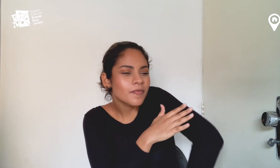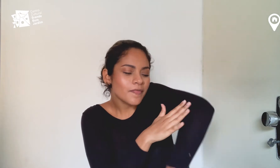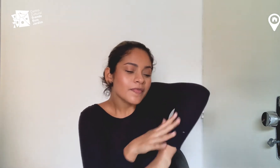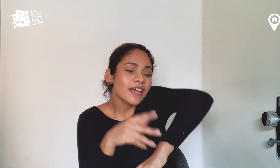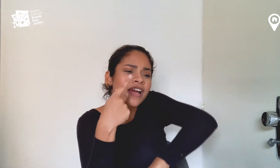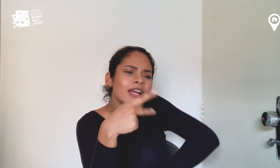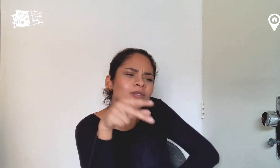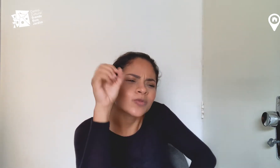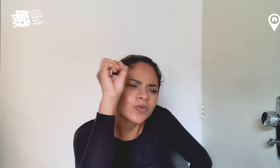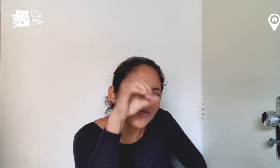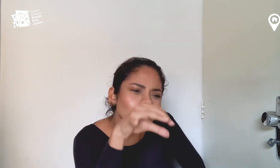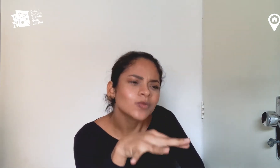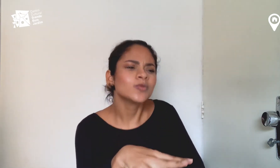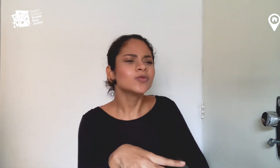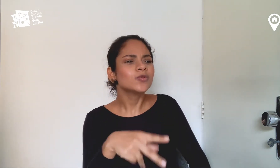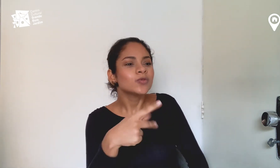tua luz, tua juba.